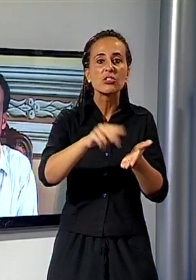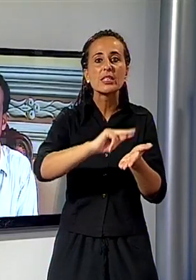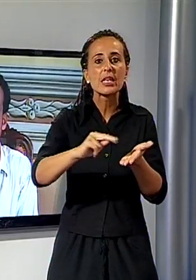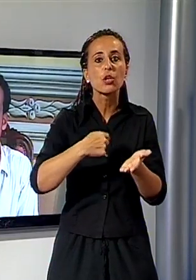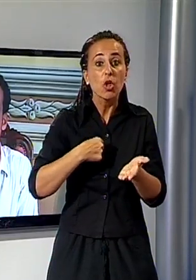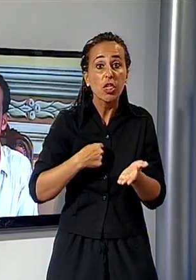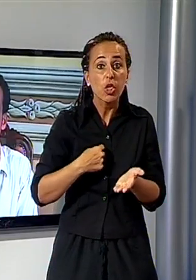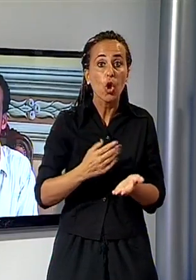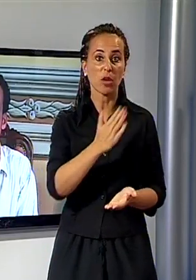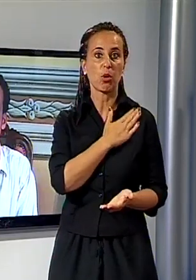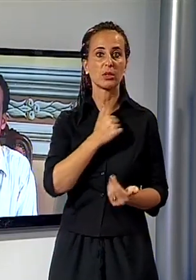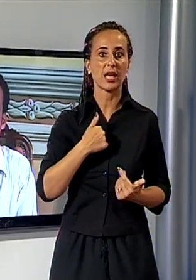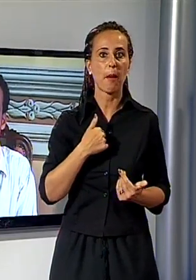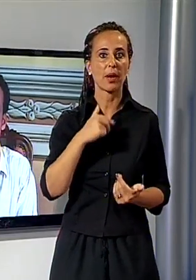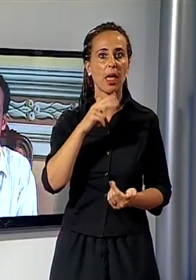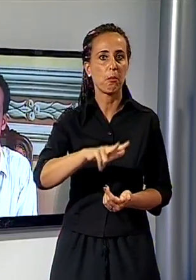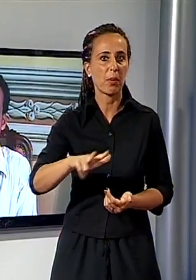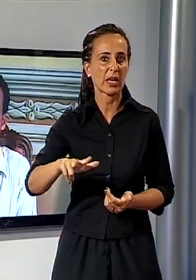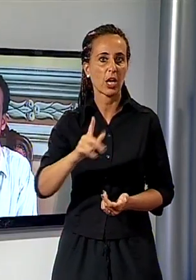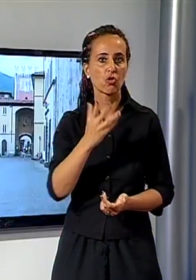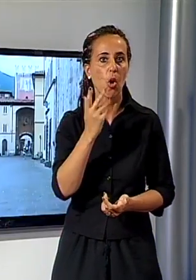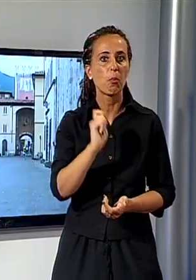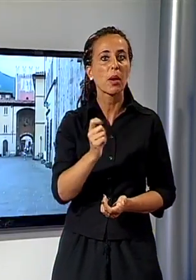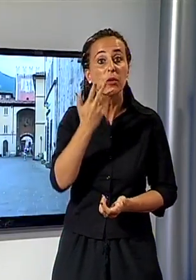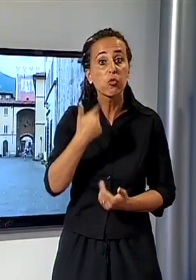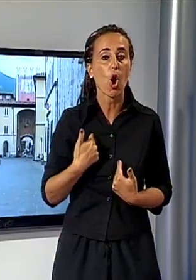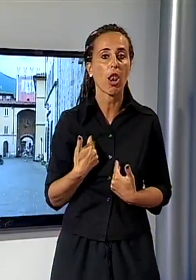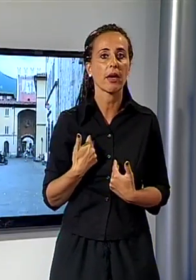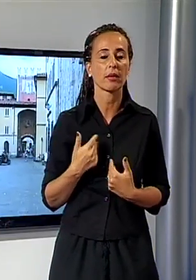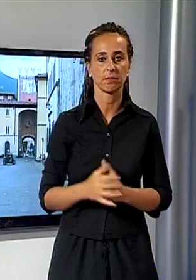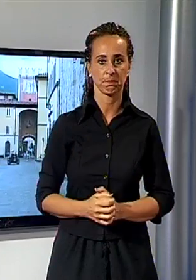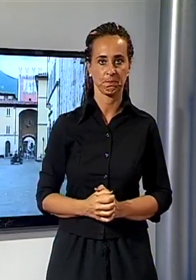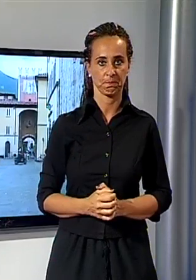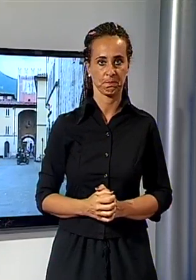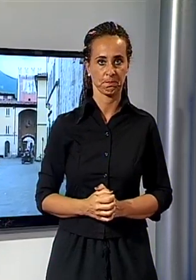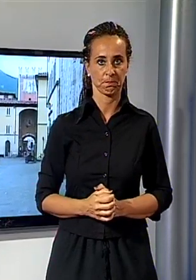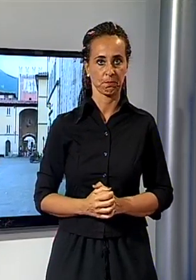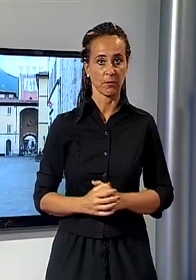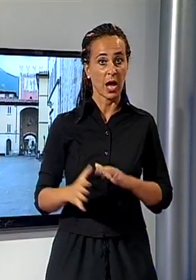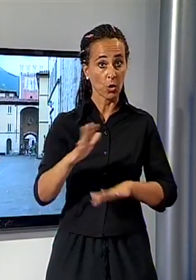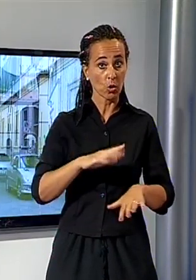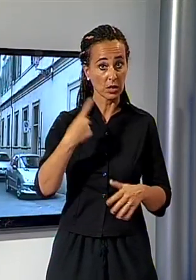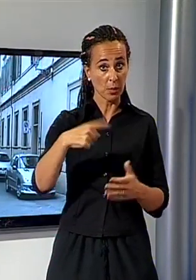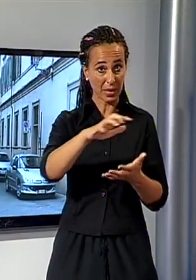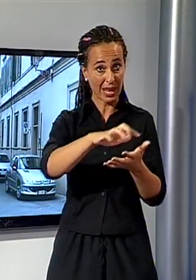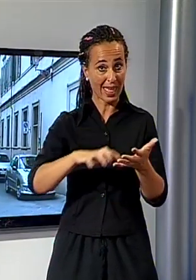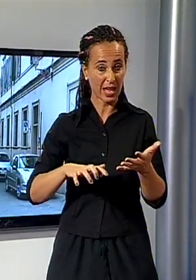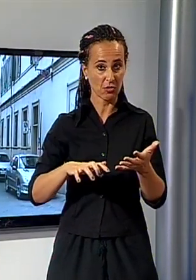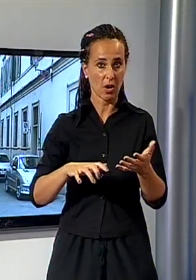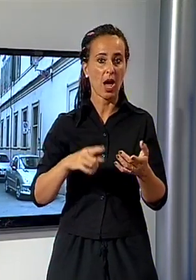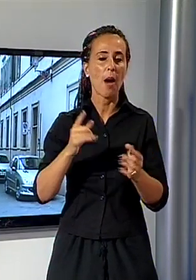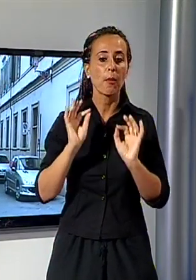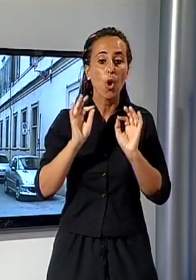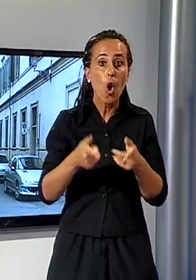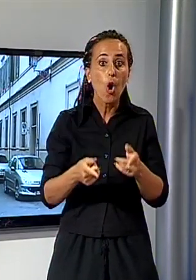incerti e tra l'altro dei più contrari a questa soluzione, però ricevetti appunto l'unico,